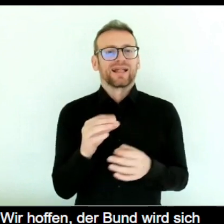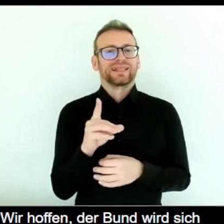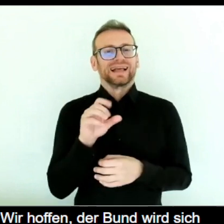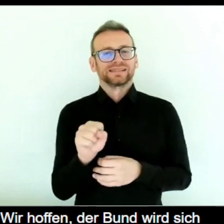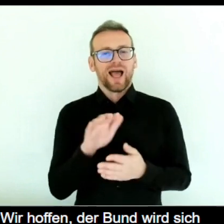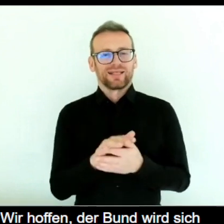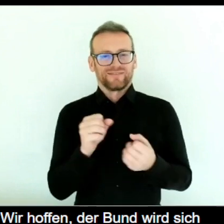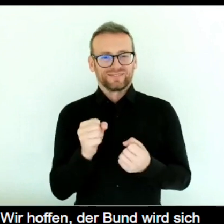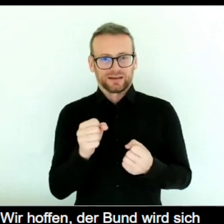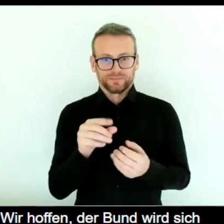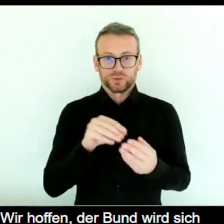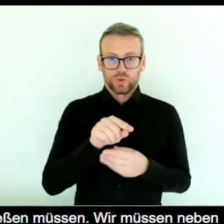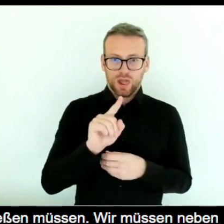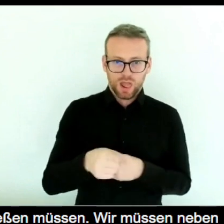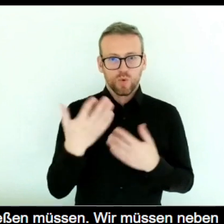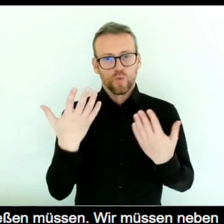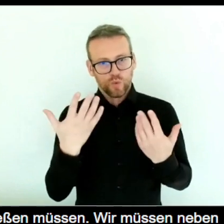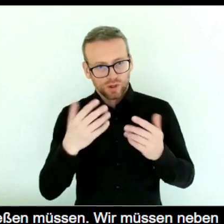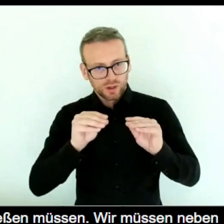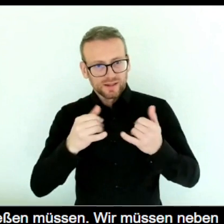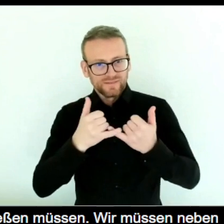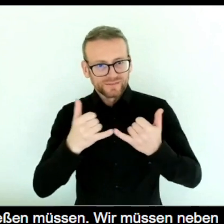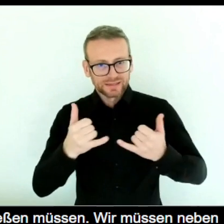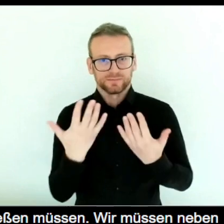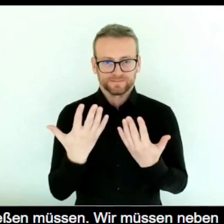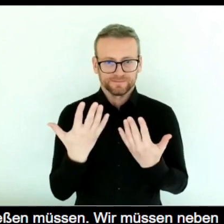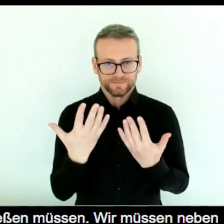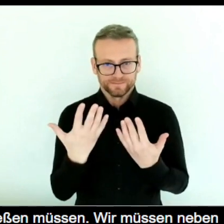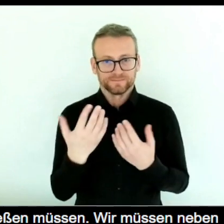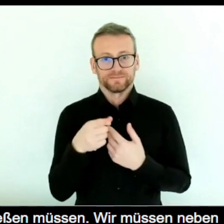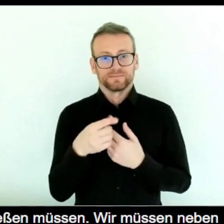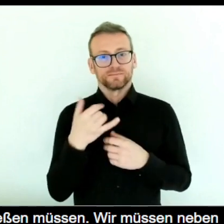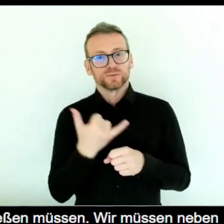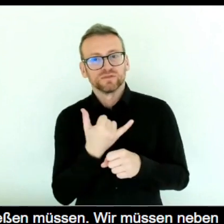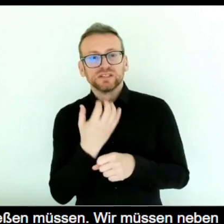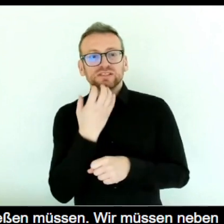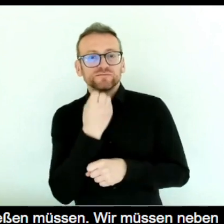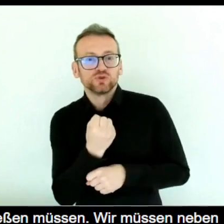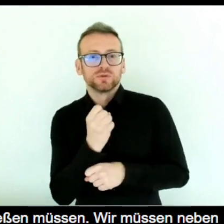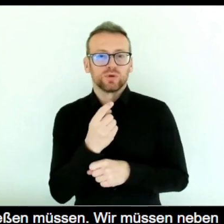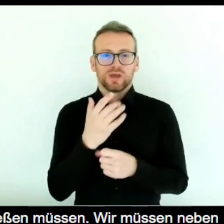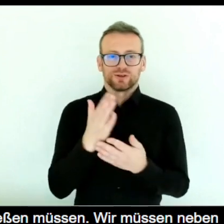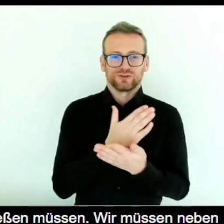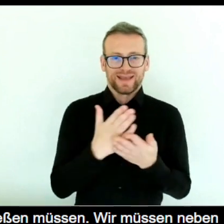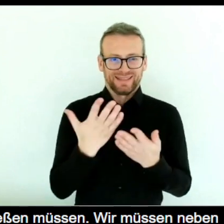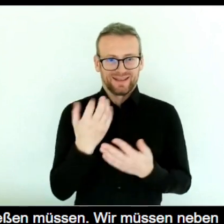Berufe sollen in Bayern hier finanziell deutlich entlastet werden bei der Aus und Weiterbildung.